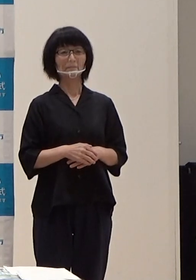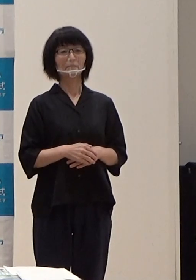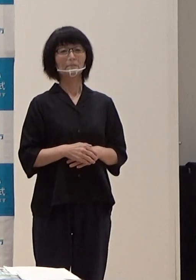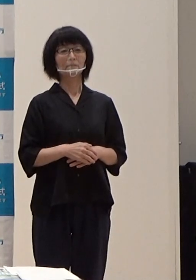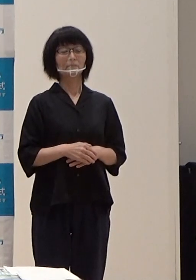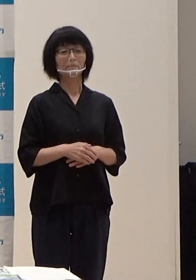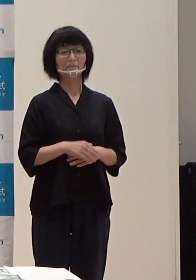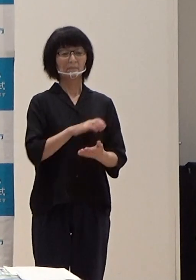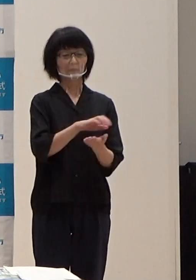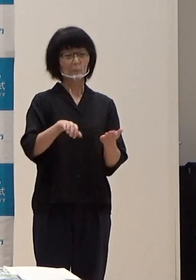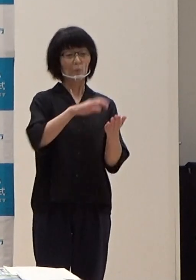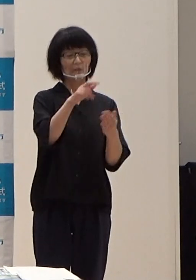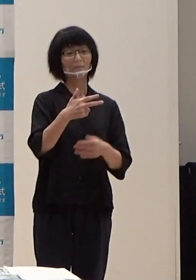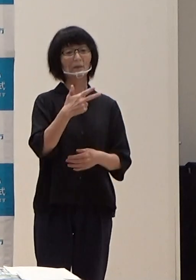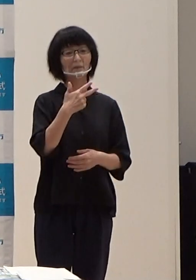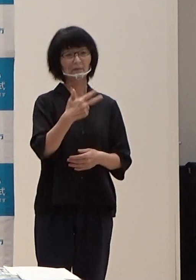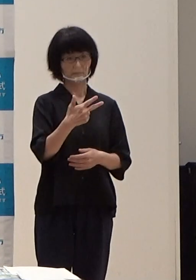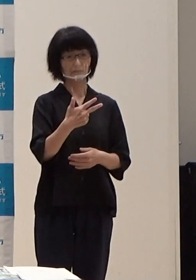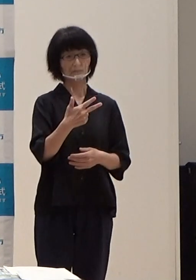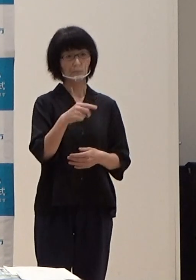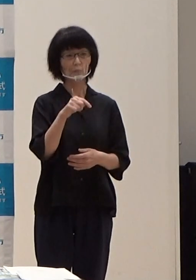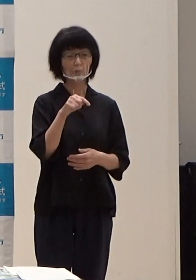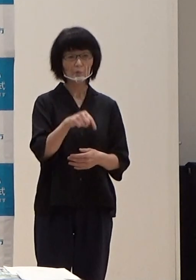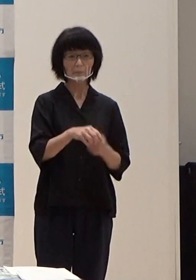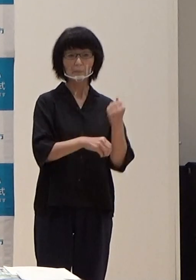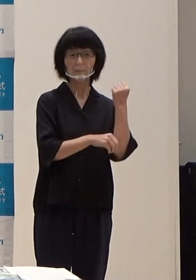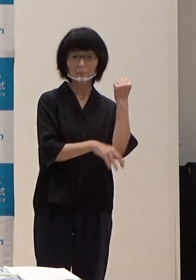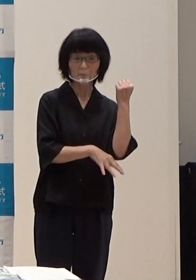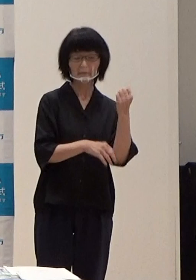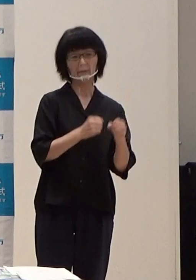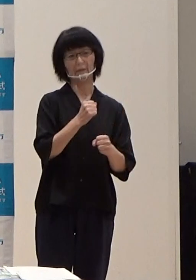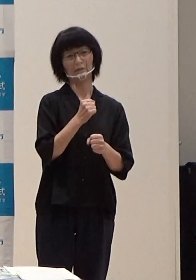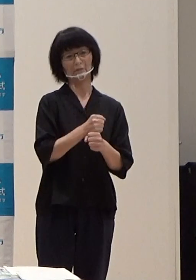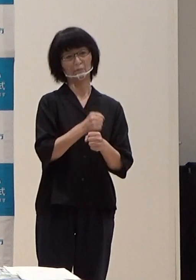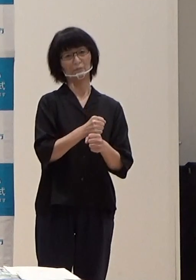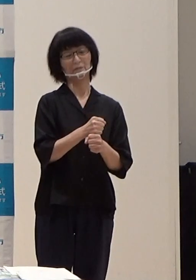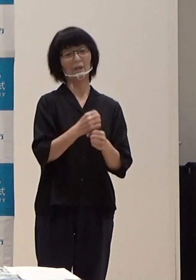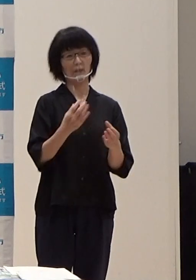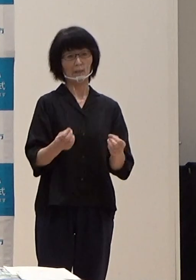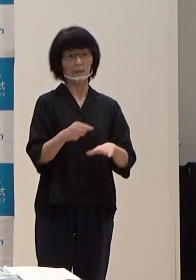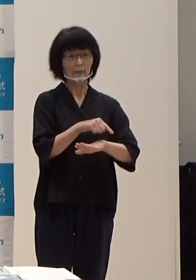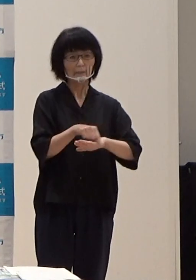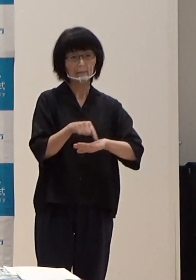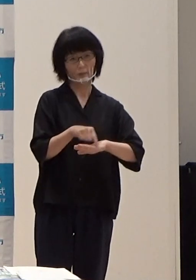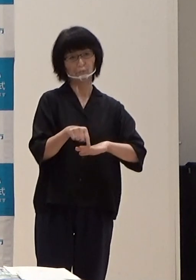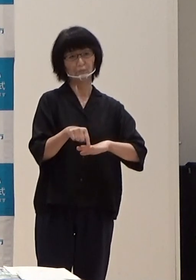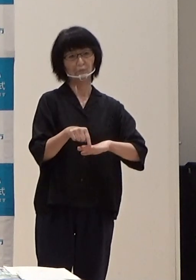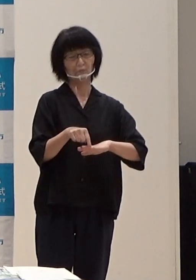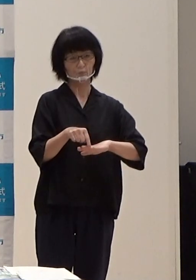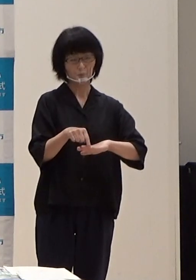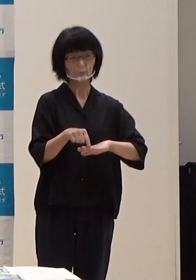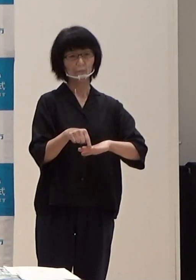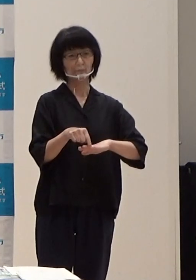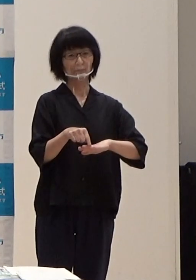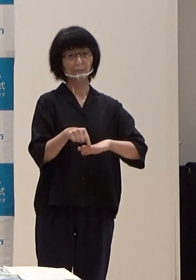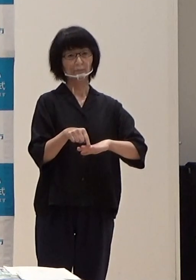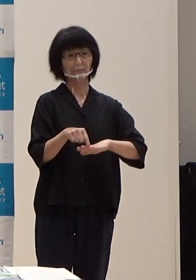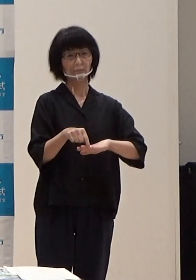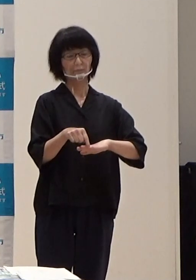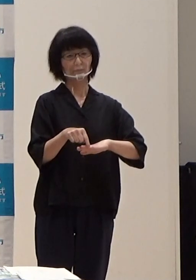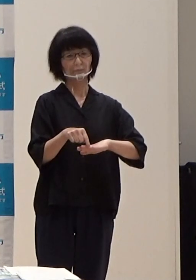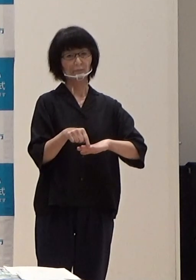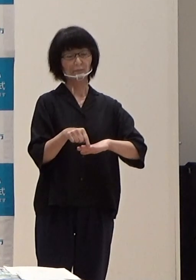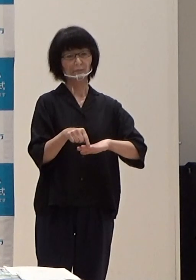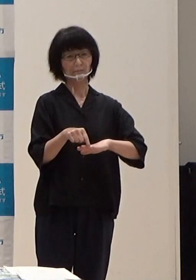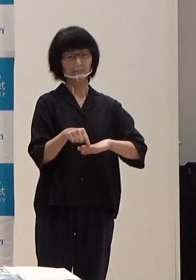で郡山市もですね、それに基づいて作ったあの計画が今あのお配りし